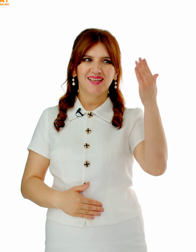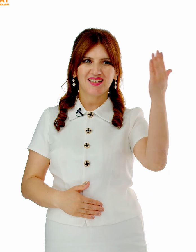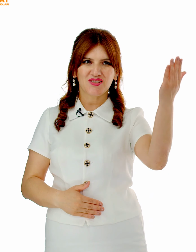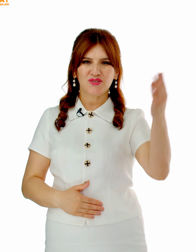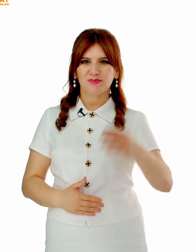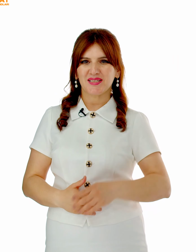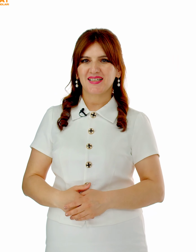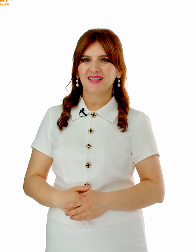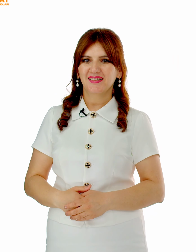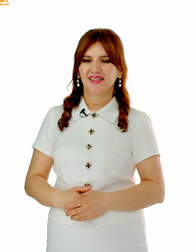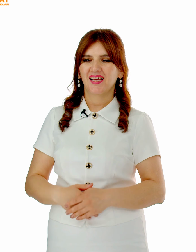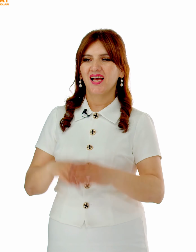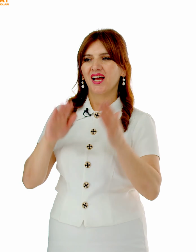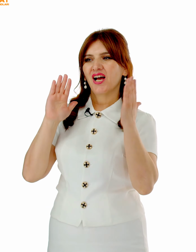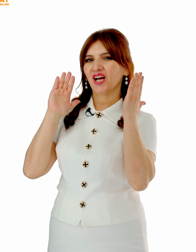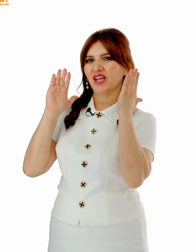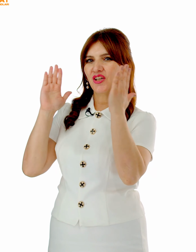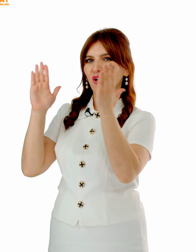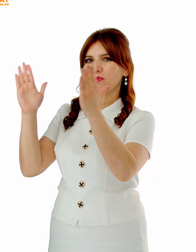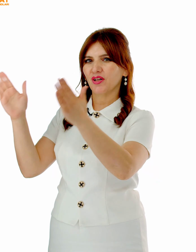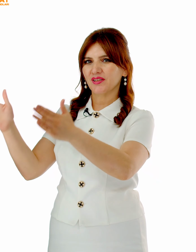Keyingi so'zimiz xiyobon.